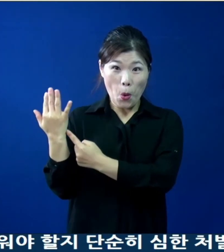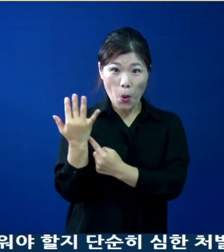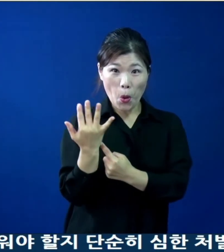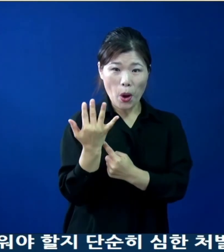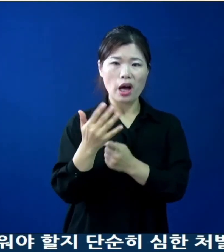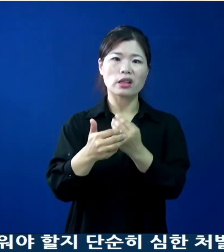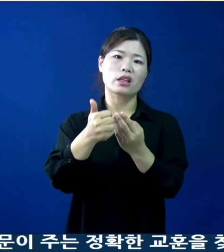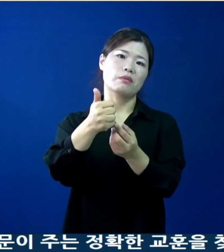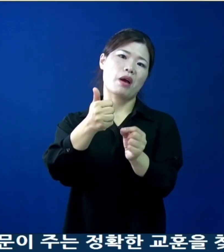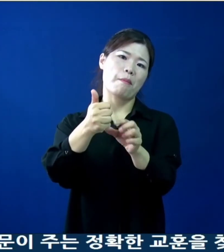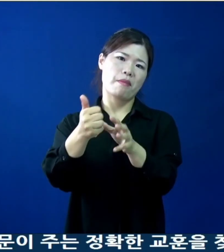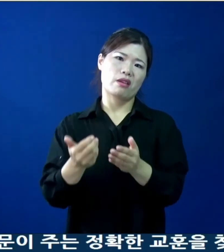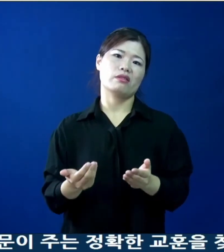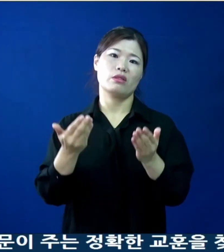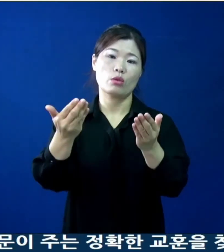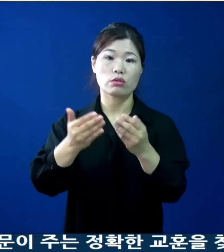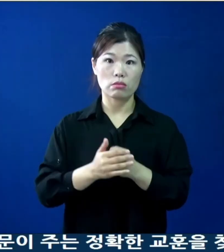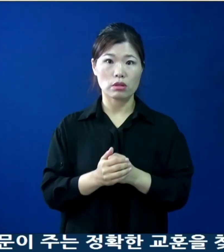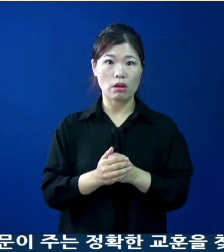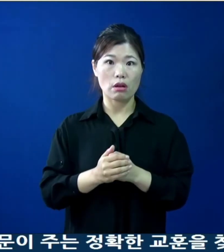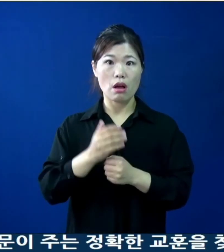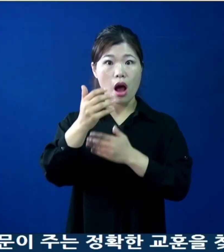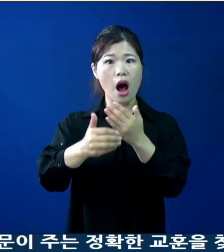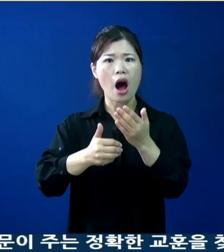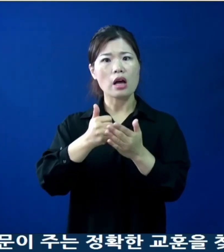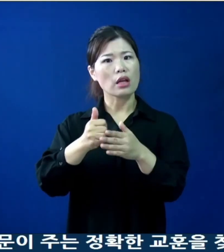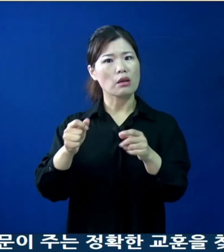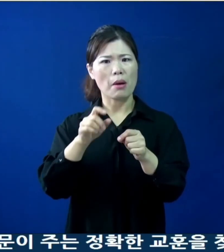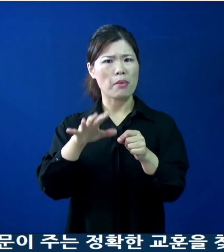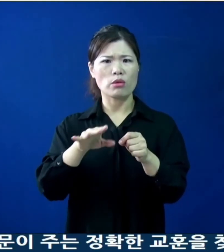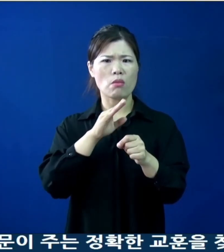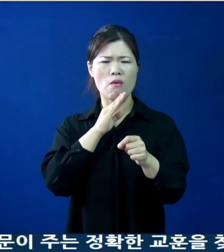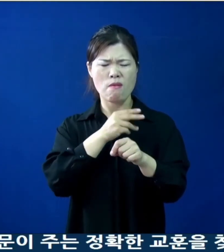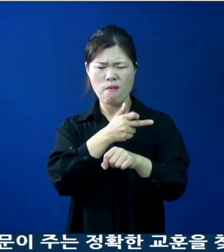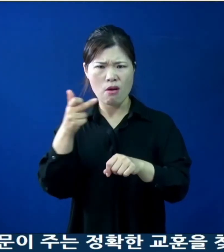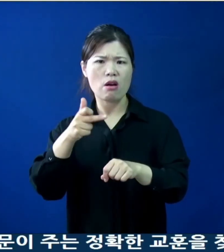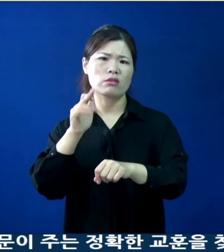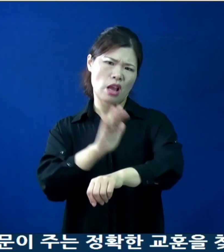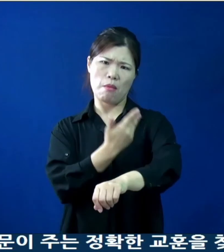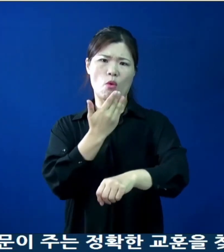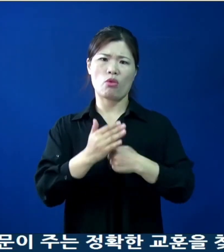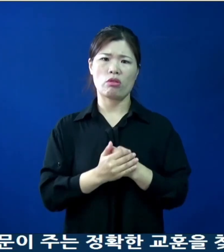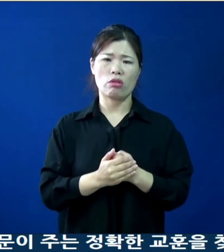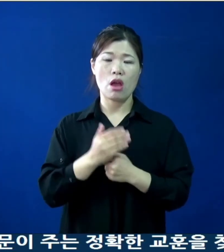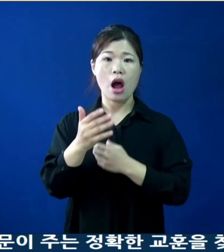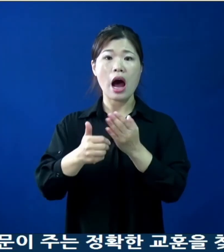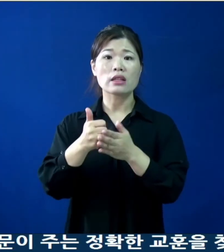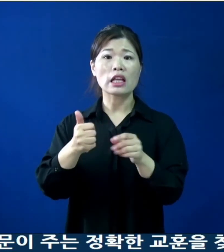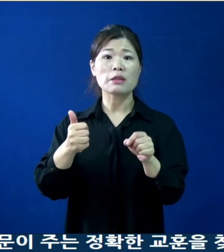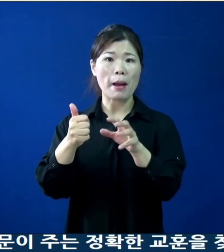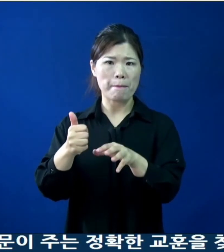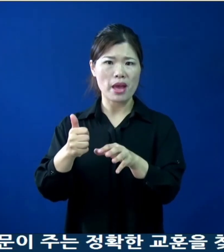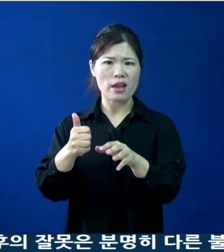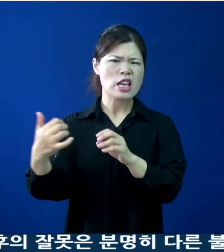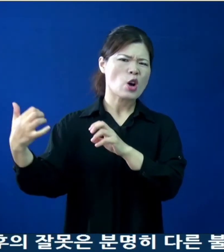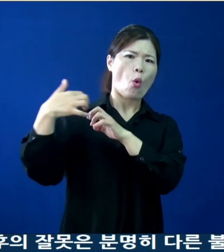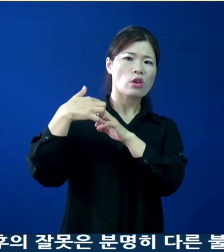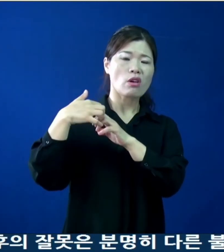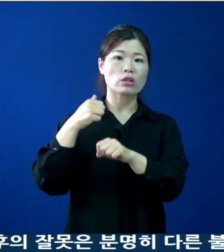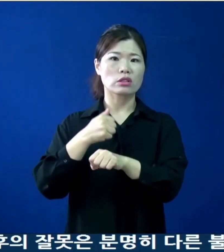것이죠. 이것은 하나님 앞에 보통 잘못이 아니었다는 겁니다. 이것은 하나님 앞에 하나님에게